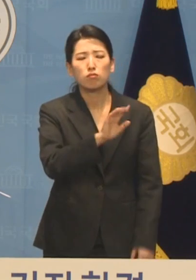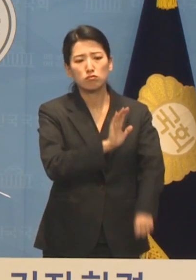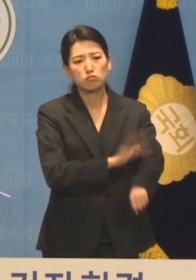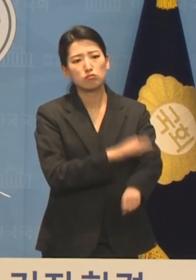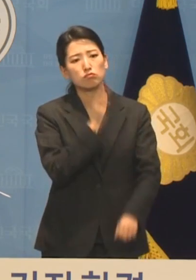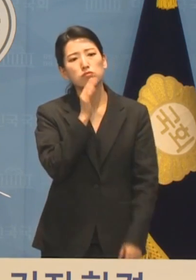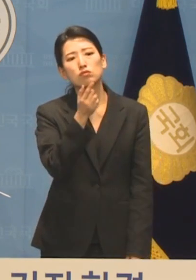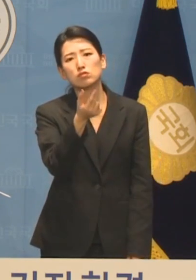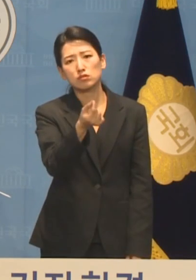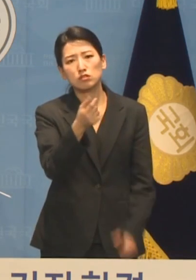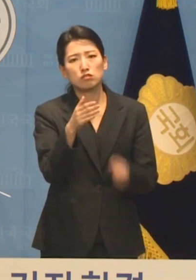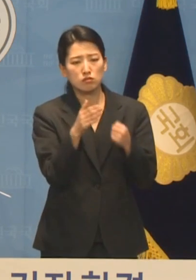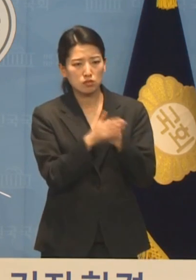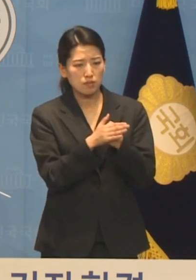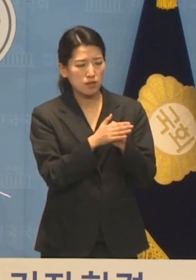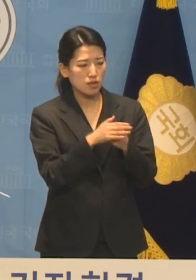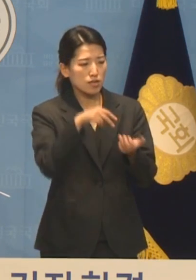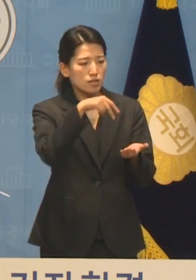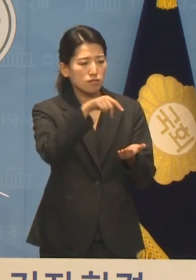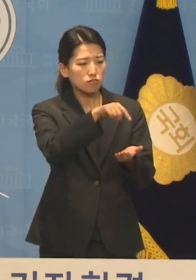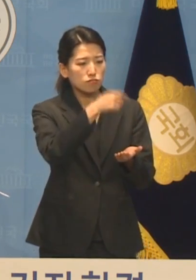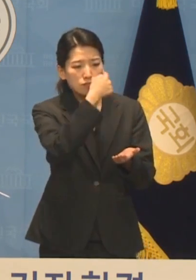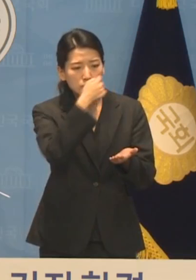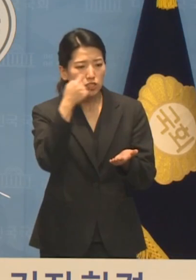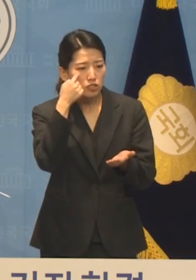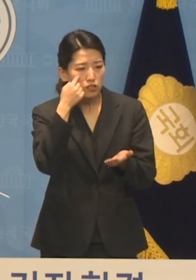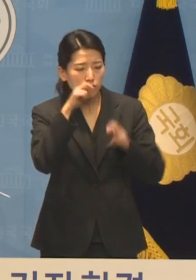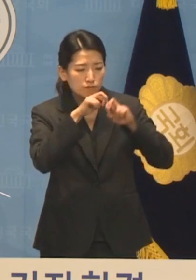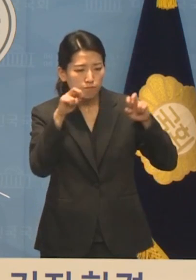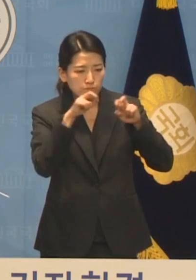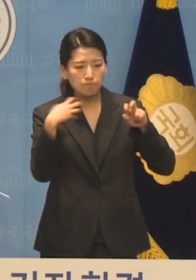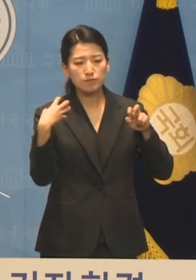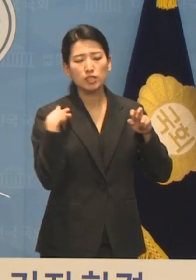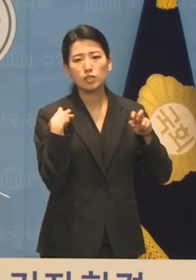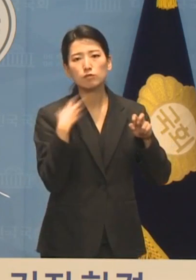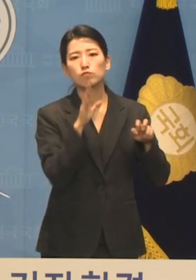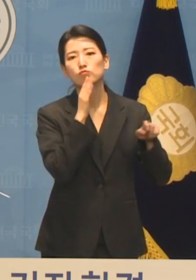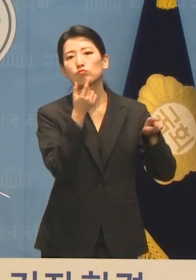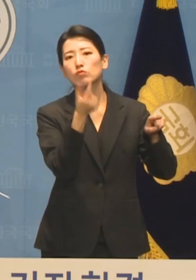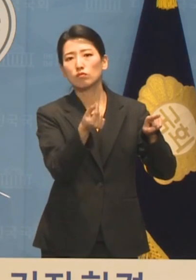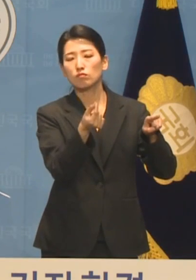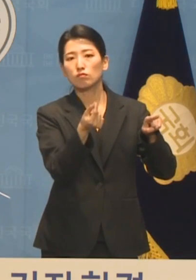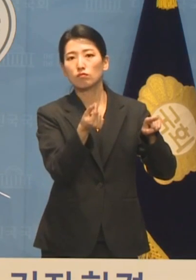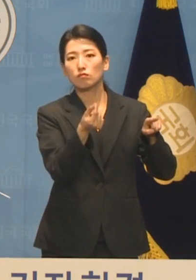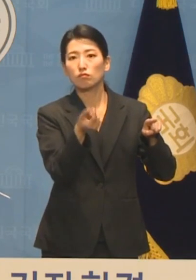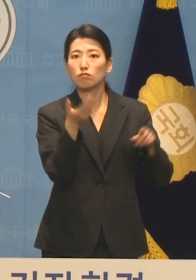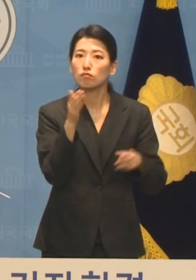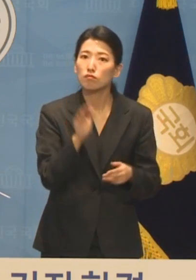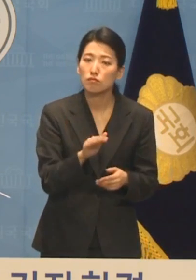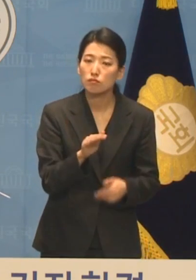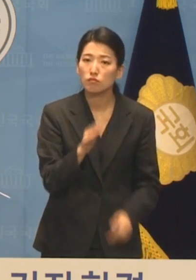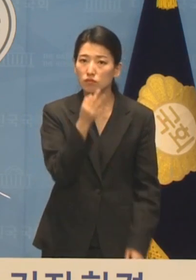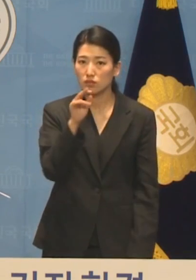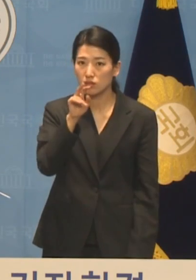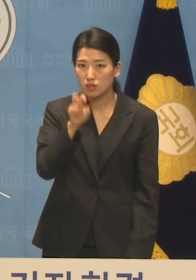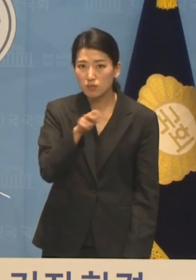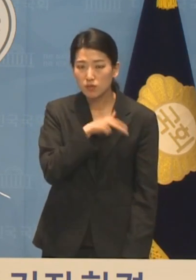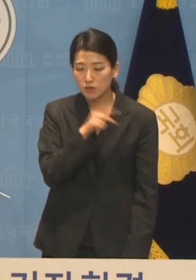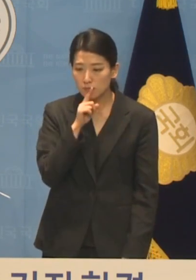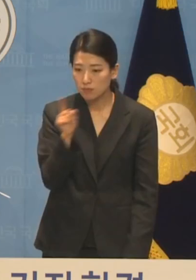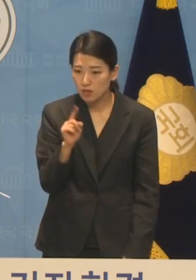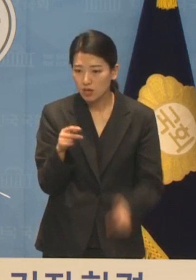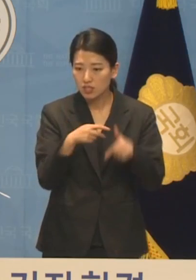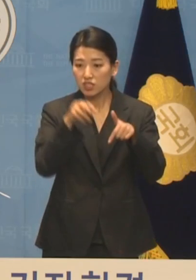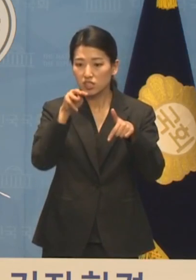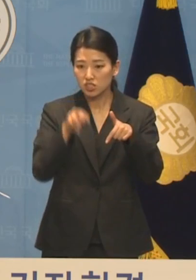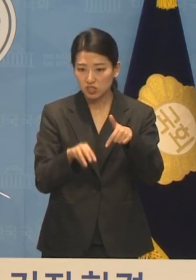되어서 선관위가 입증 책임을 지는 것이 상식에 맞습니다. 그런데 어처구니 없게도 민경욱 전 의원이 제기한 인천 연수구